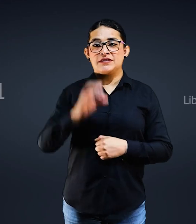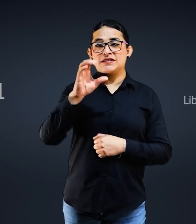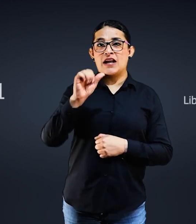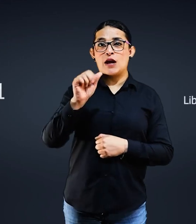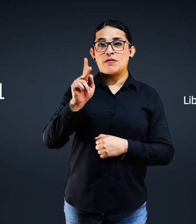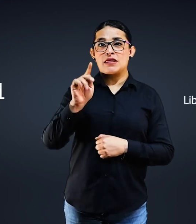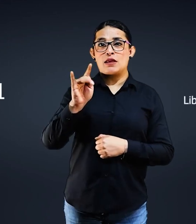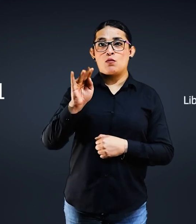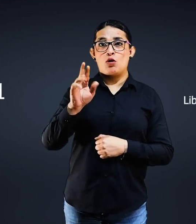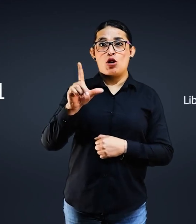Capítulo 11.